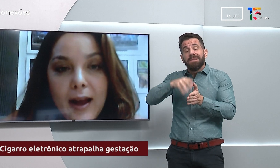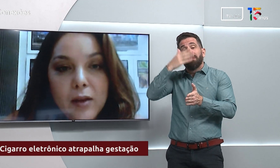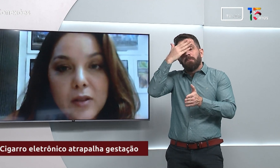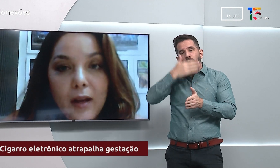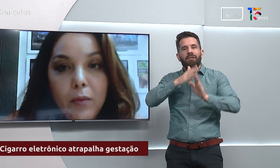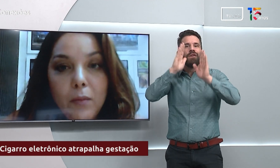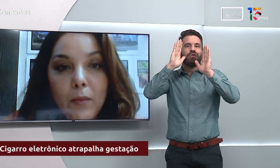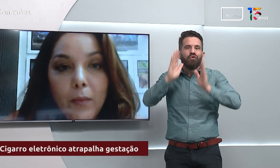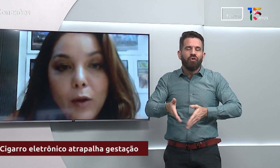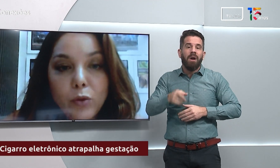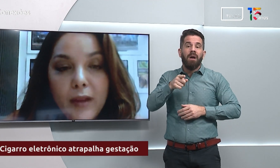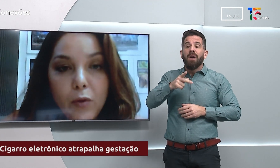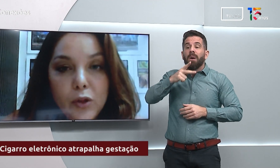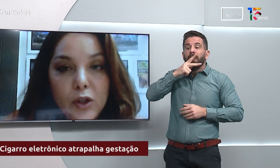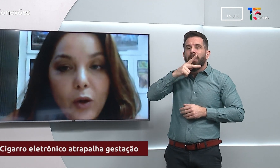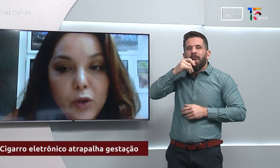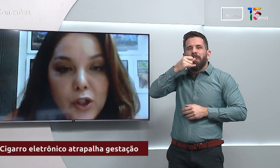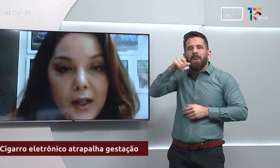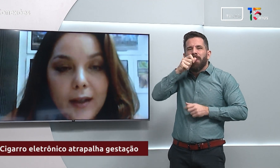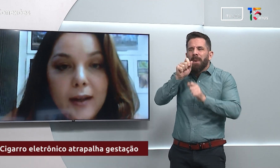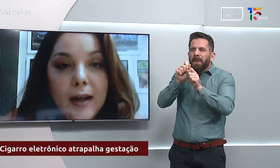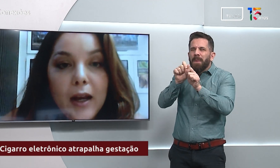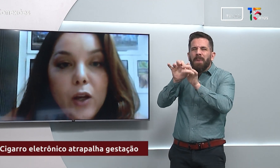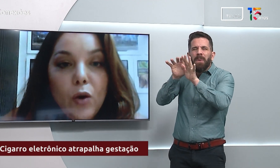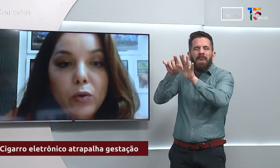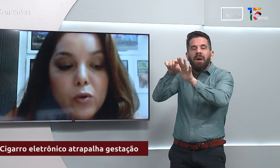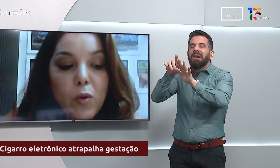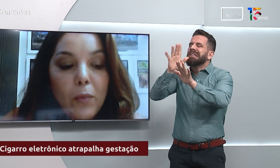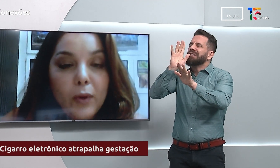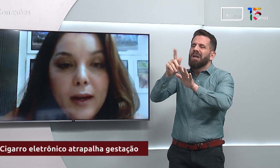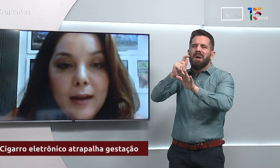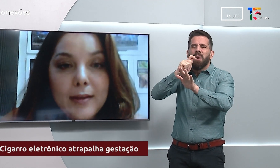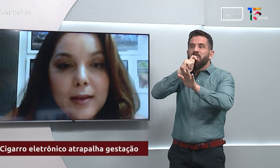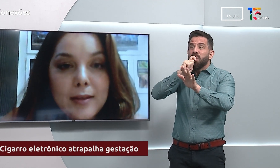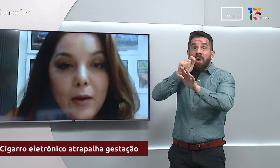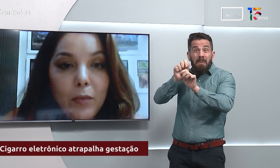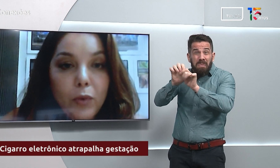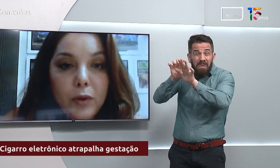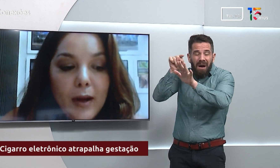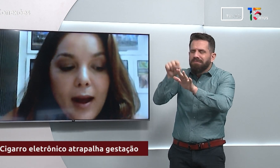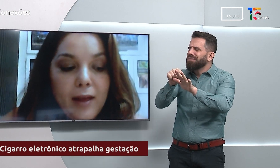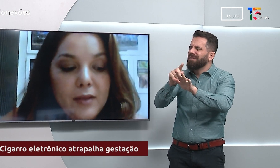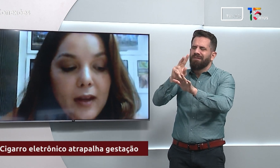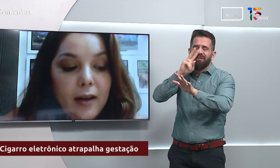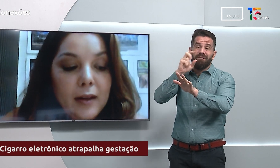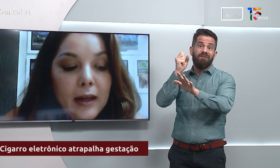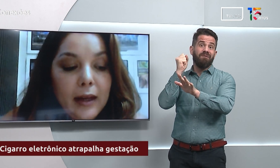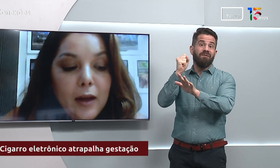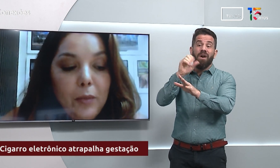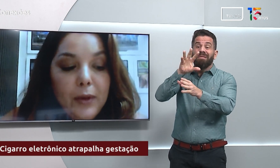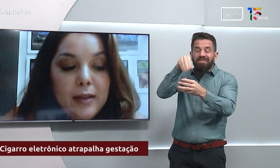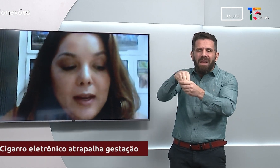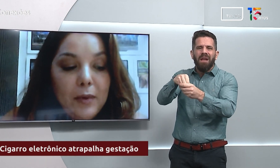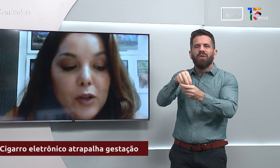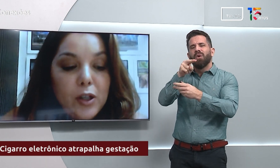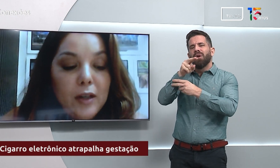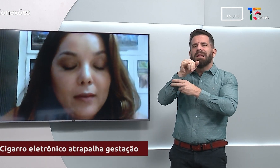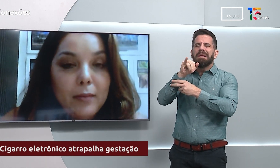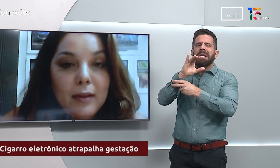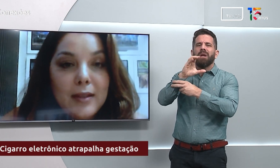né? Não, eu não estou fumando mais cigarro, agora eu estou usando só o eletrônico. Ai, meu Deus,